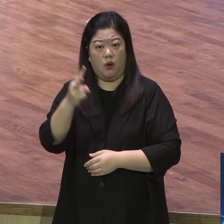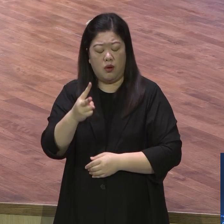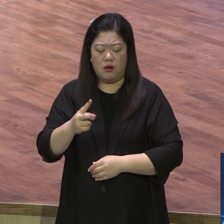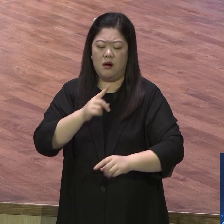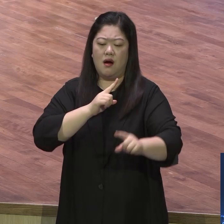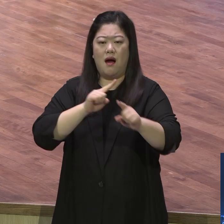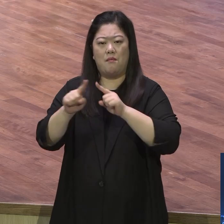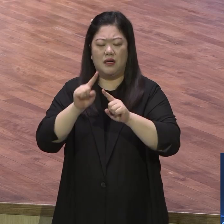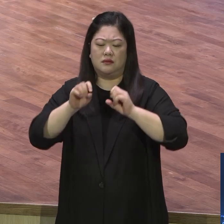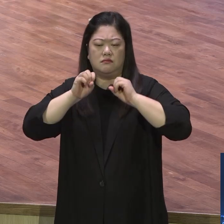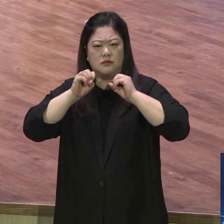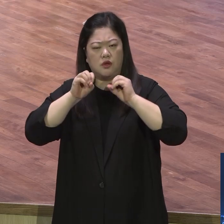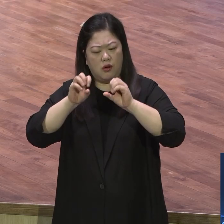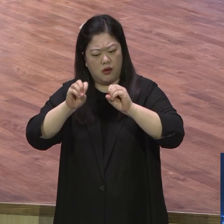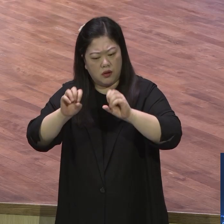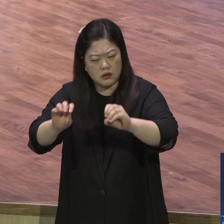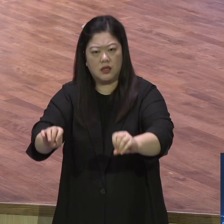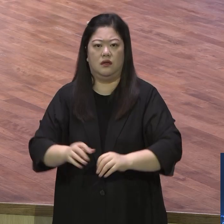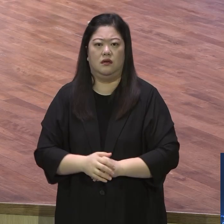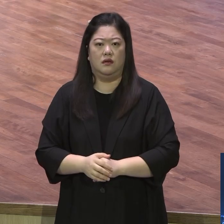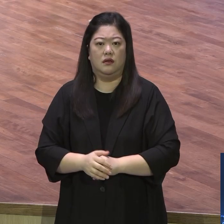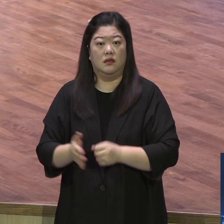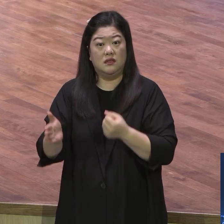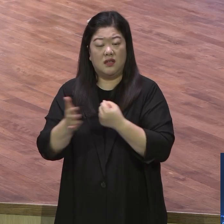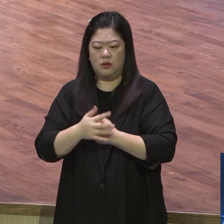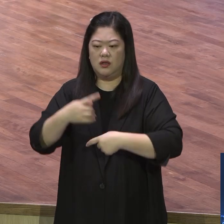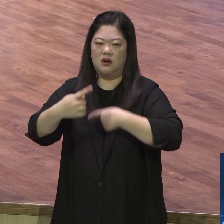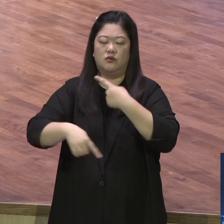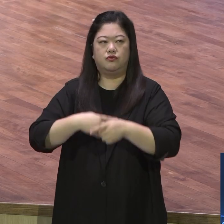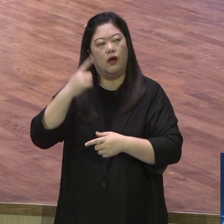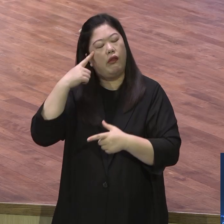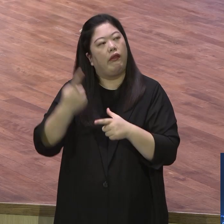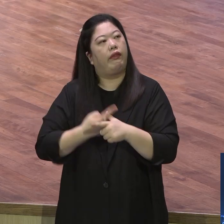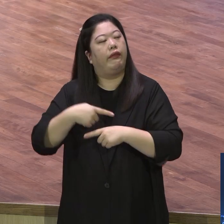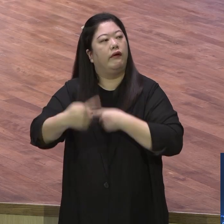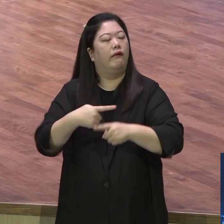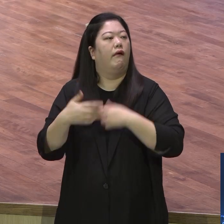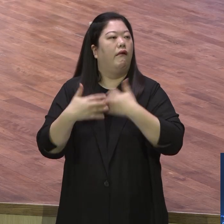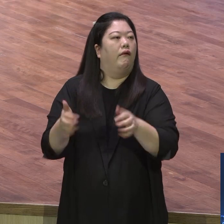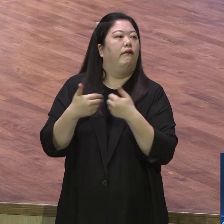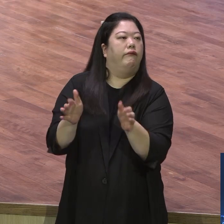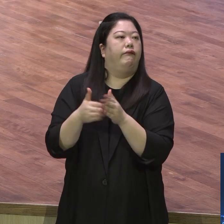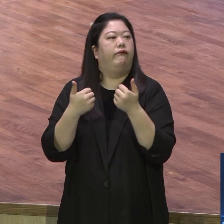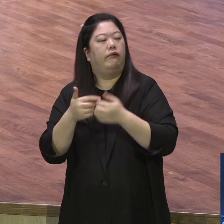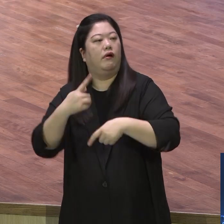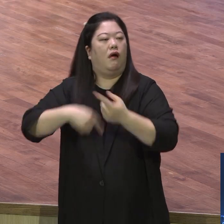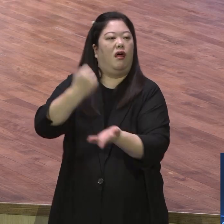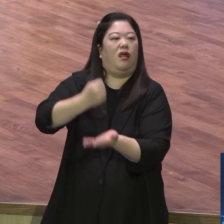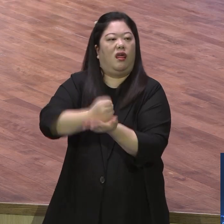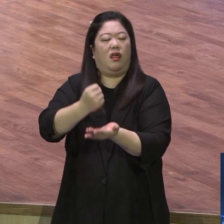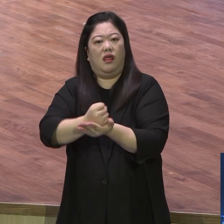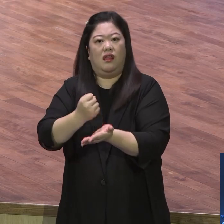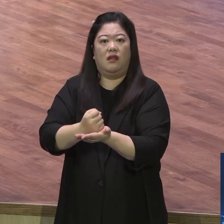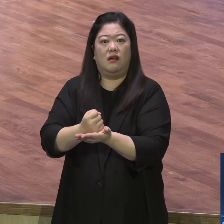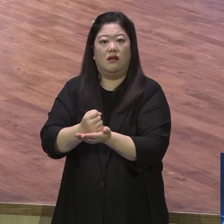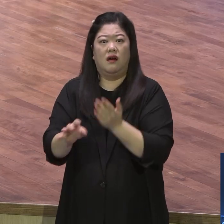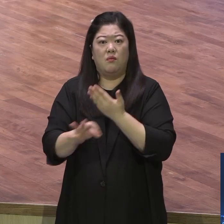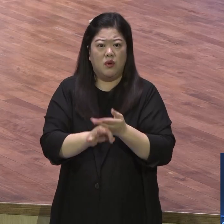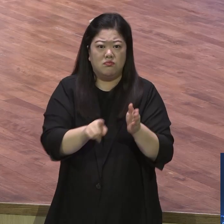말을 여러분 생각하고 말을 해야 돼요 그냥 아무 생각도 없이 막 기분 따라 감정하다가 불신자처럼